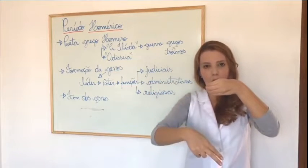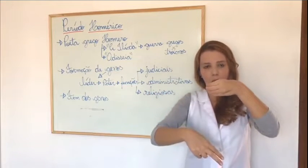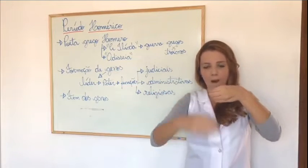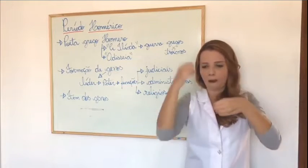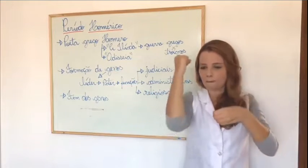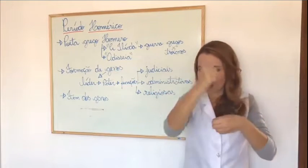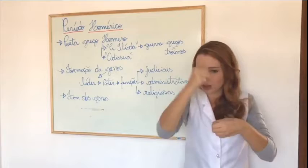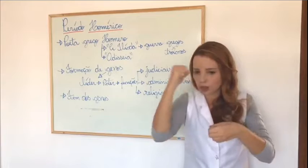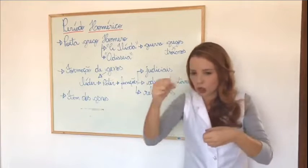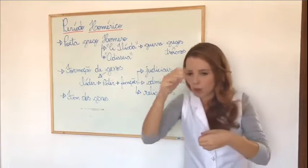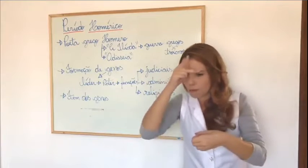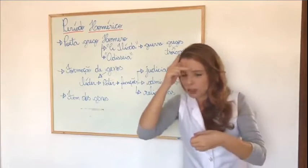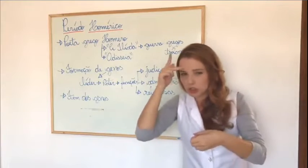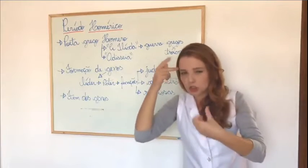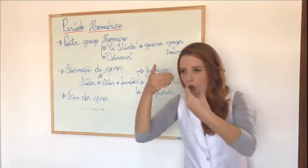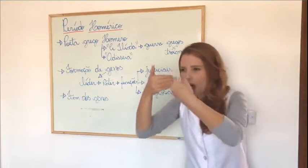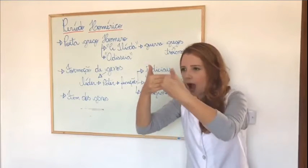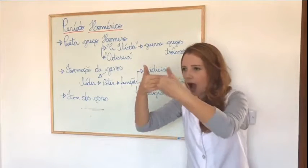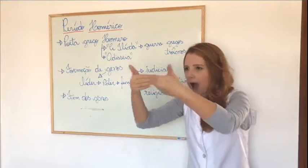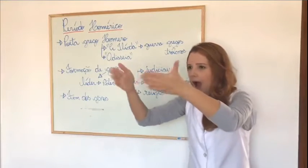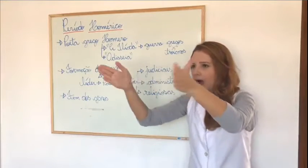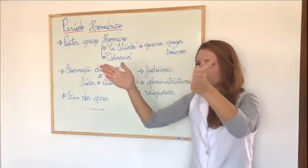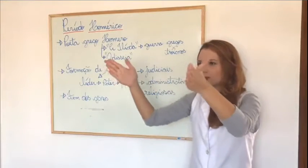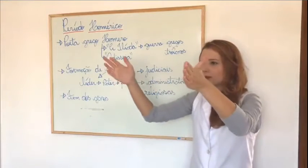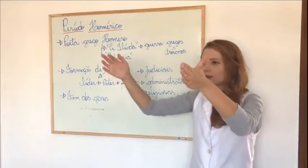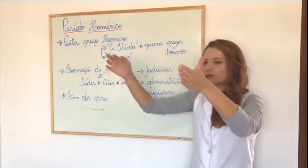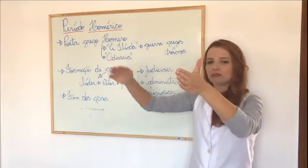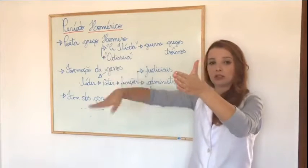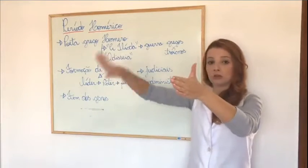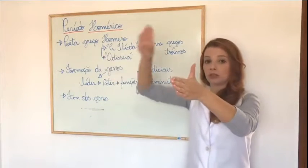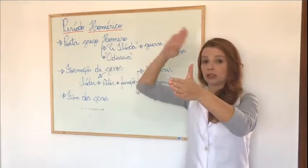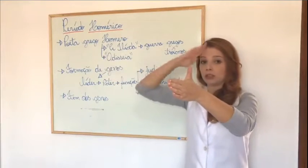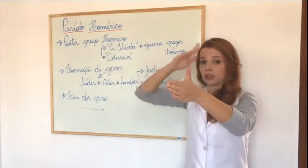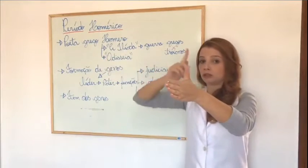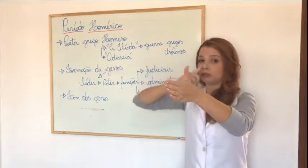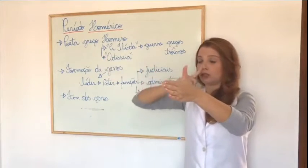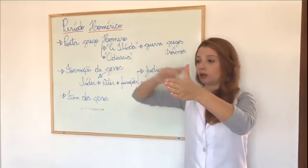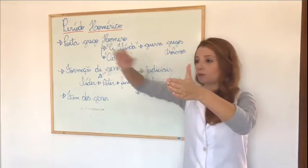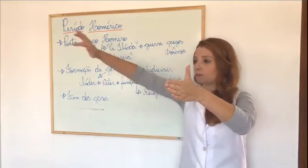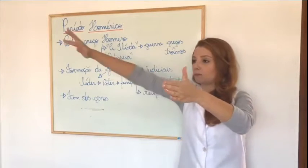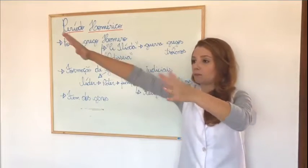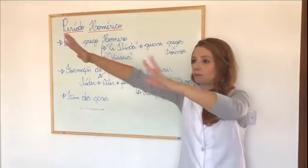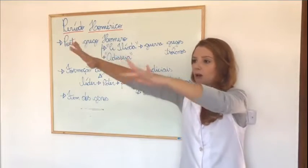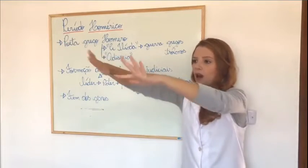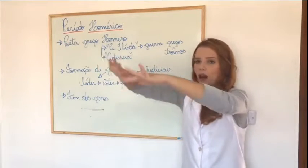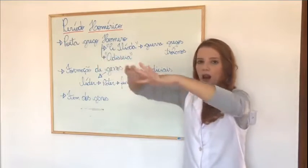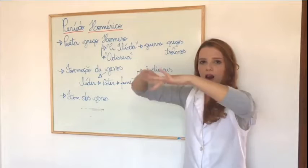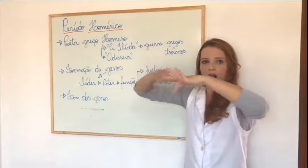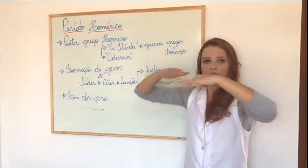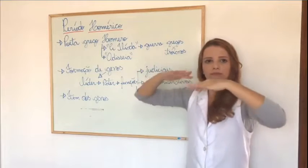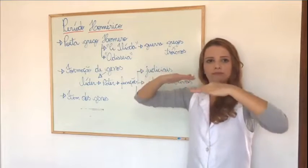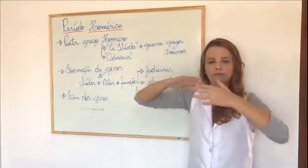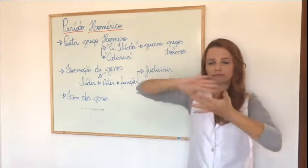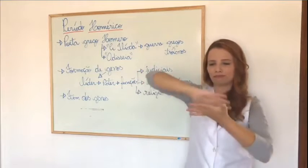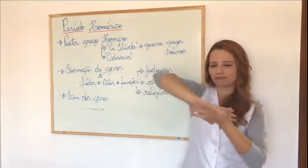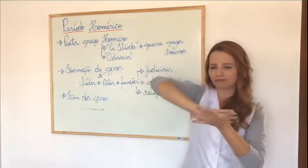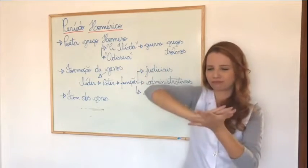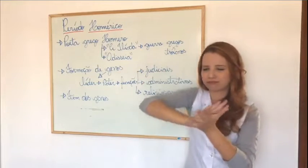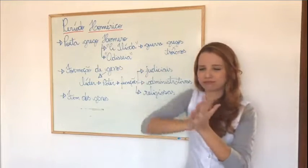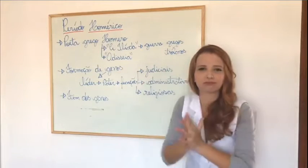mataram muitas pessoas, abriram o portão para o restante do exército grego e eles massacraram os